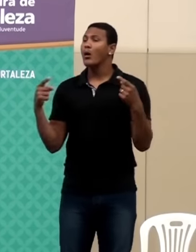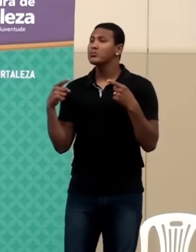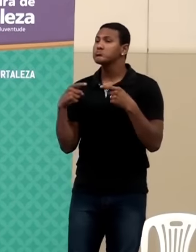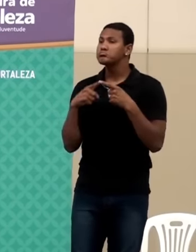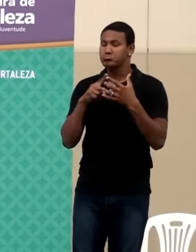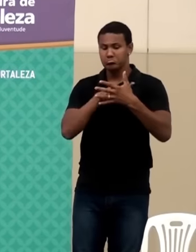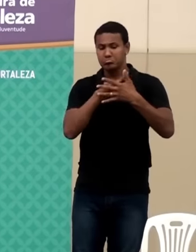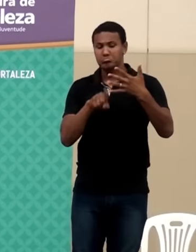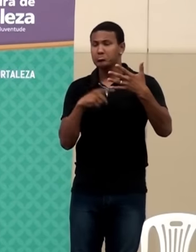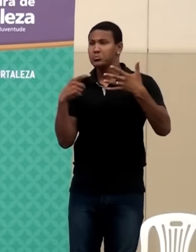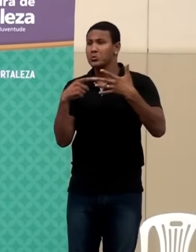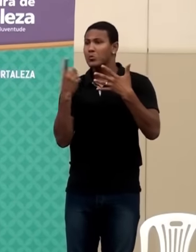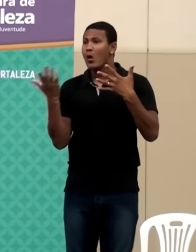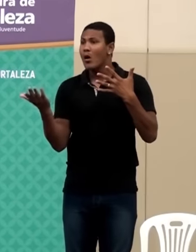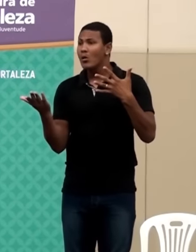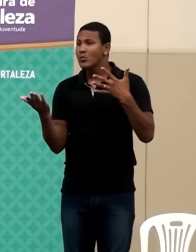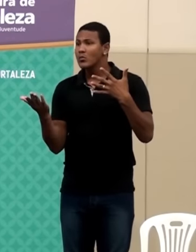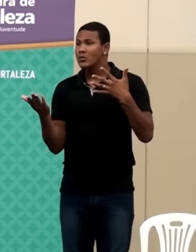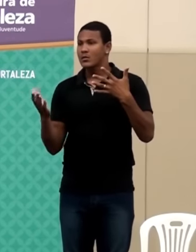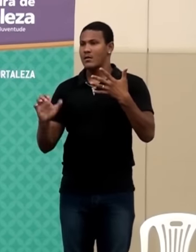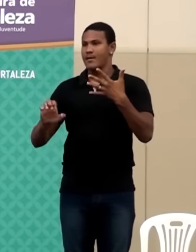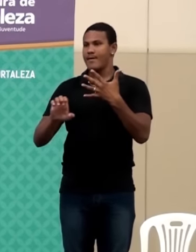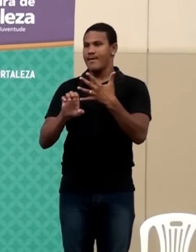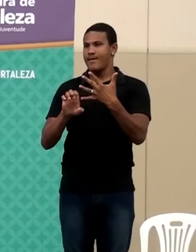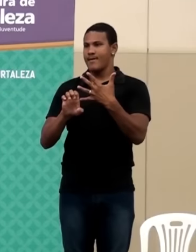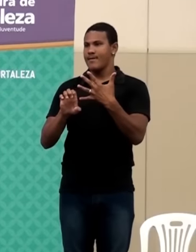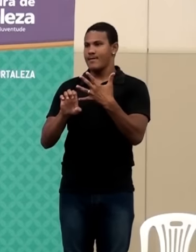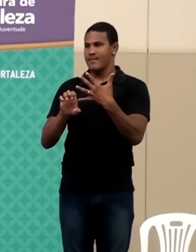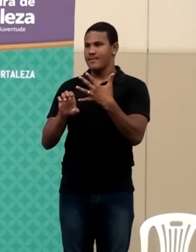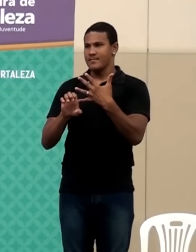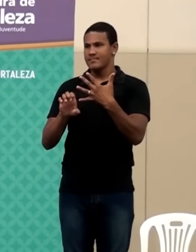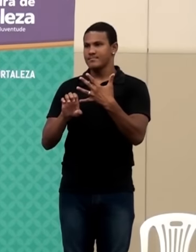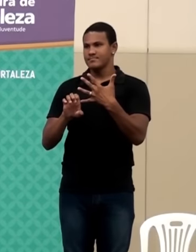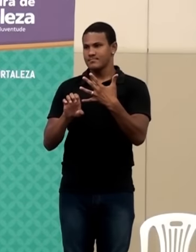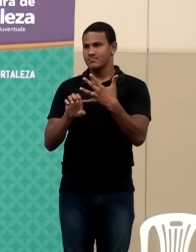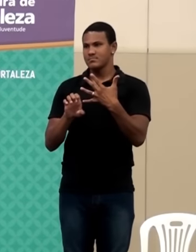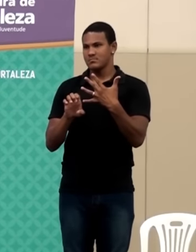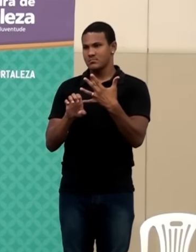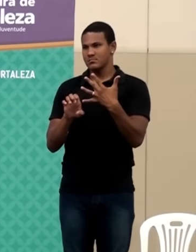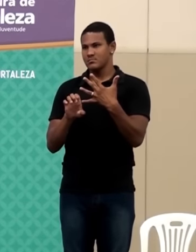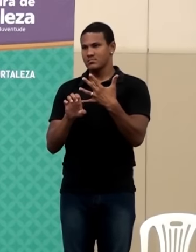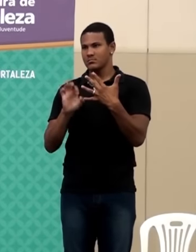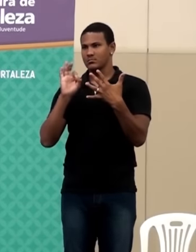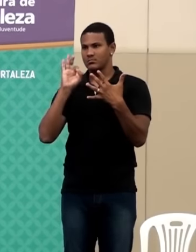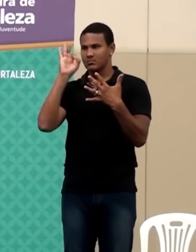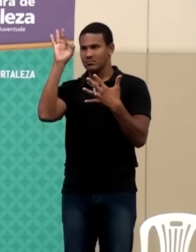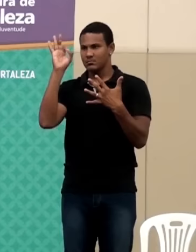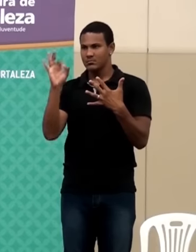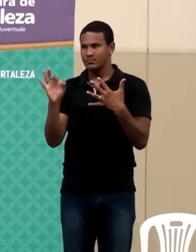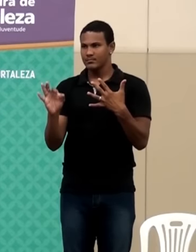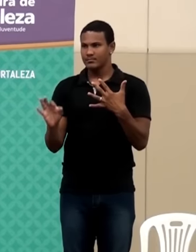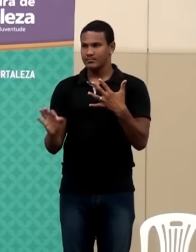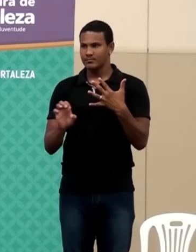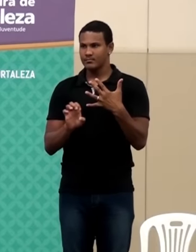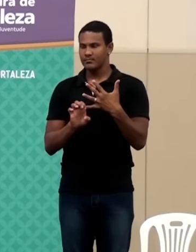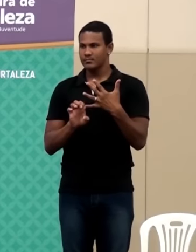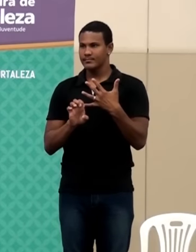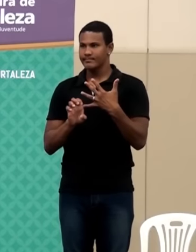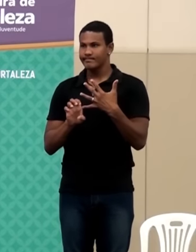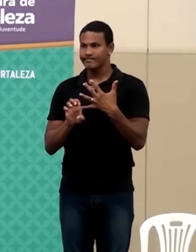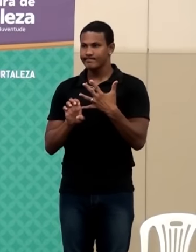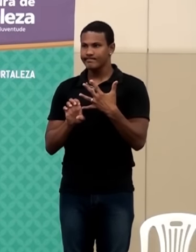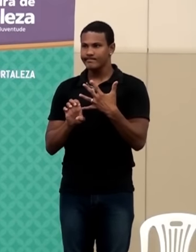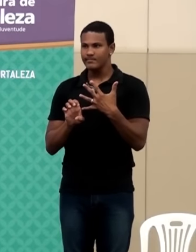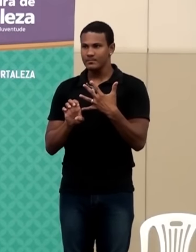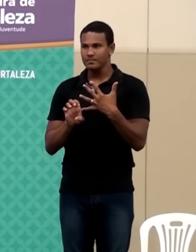da terceira? Pronto, item E é a resposta correta da terceira questão. Fazer mais um aqui, Siliano, viu? Aí